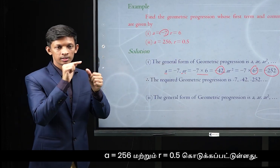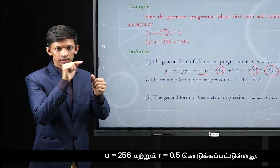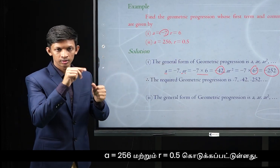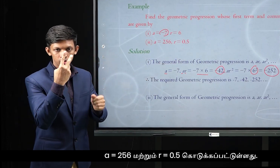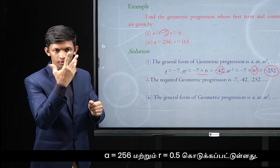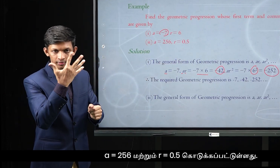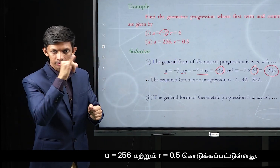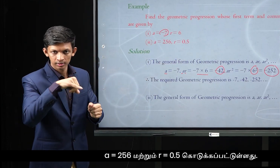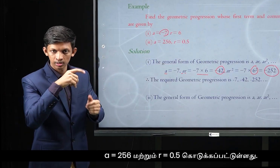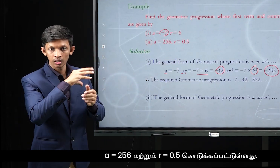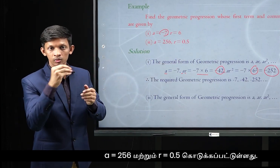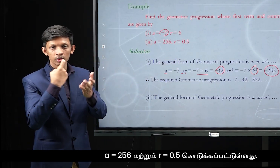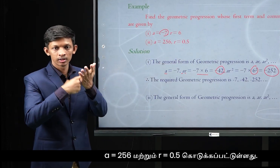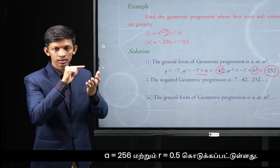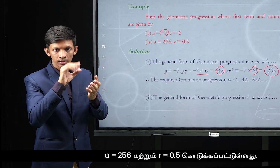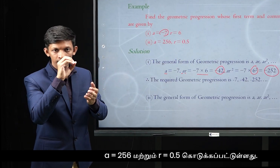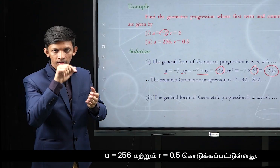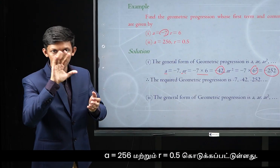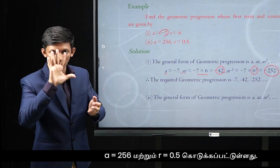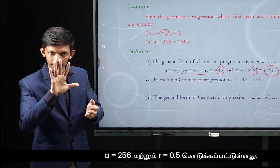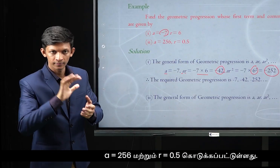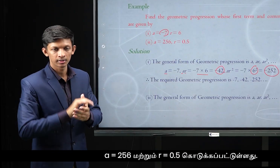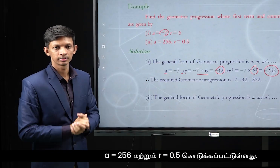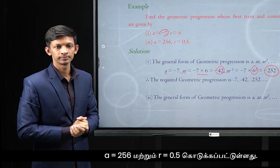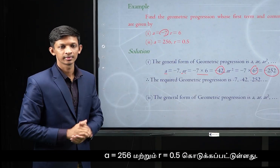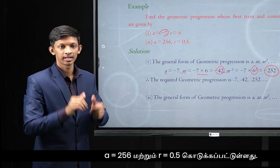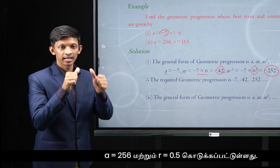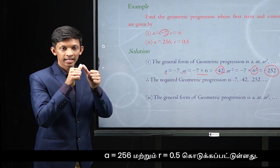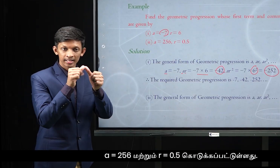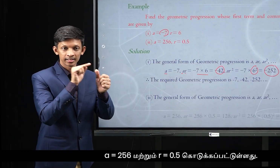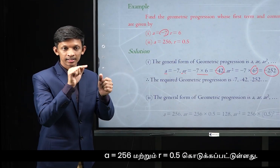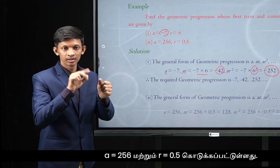8 = 256 மற்றும் R = 0.5 கொடுக்கப்பட்டுள்ளது.